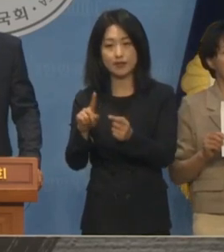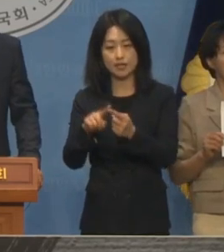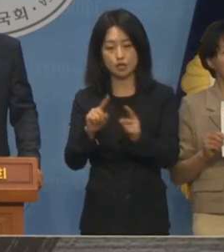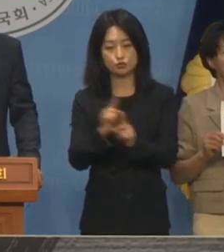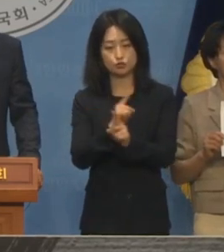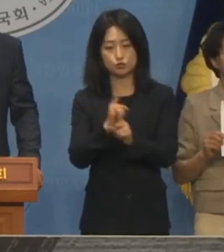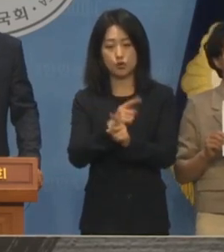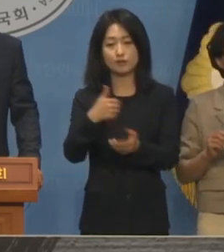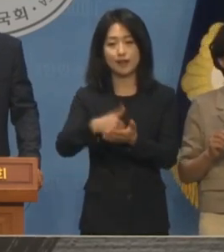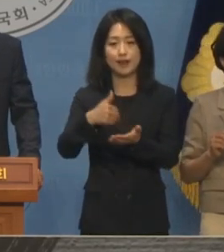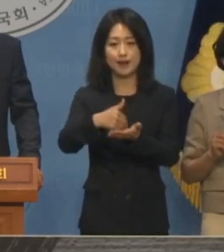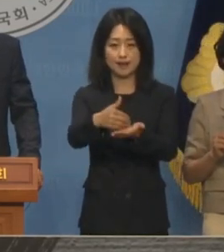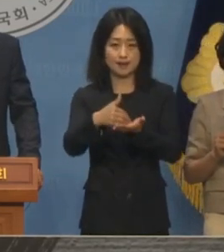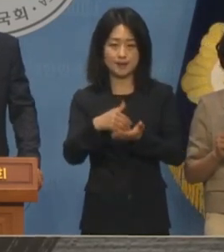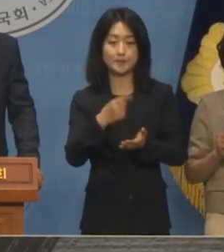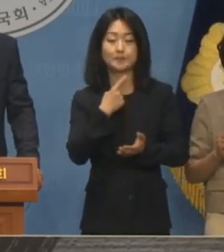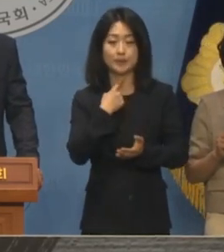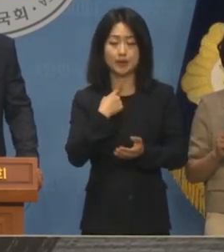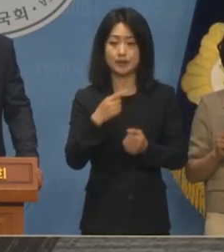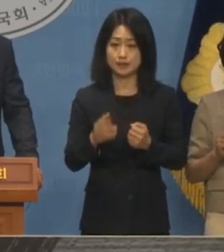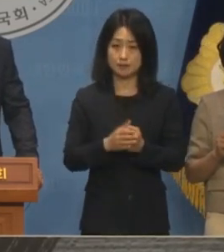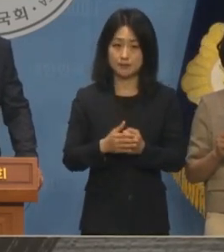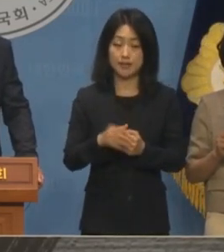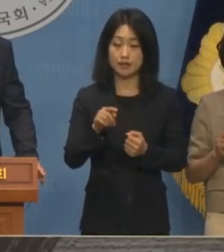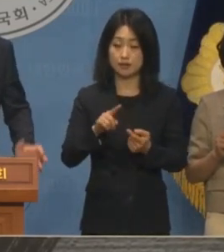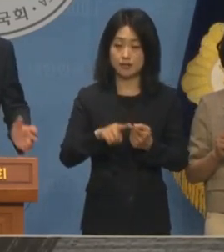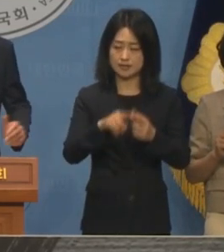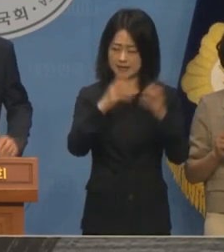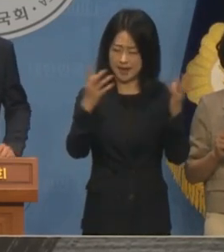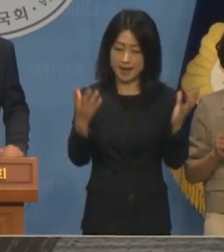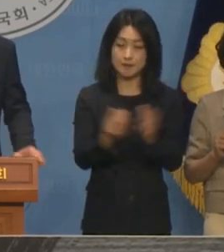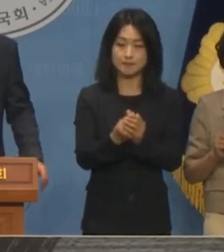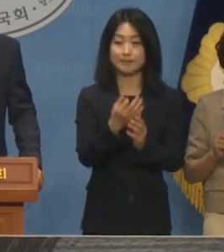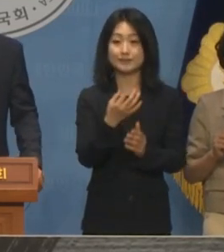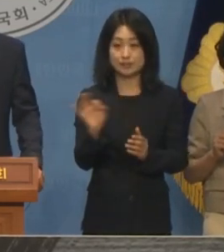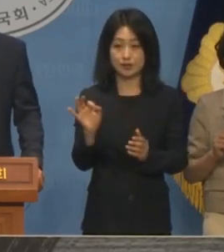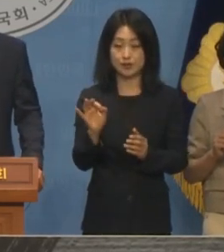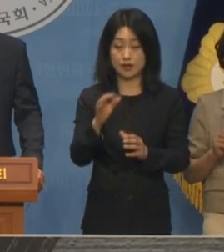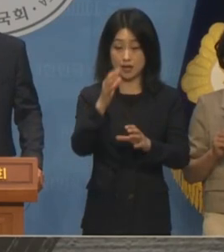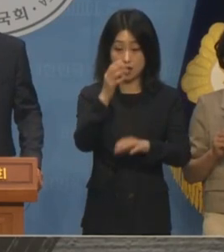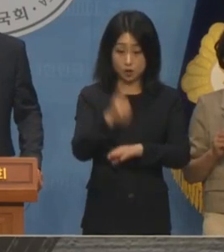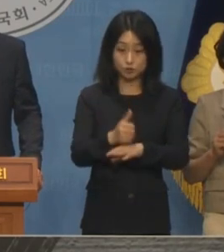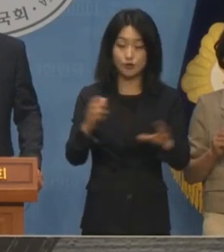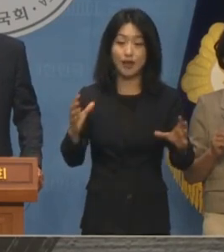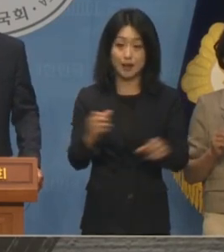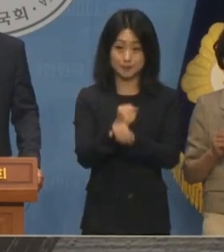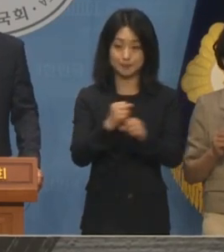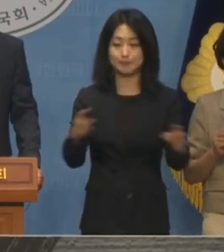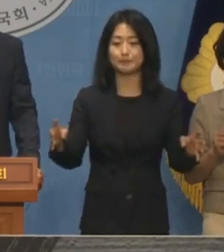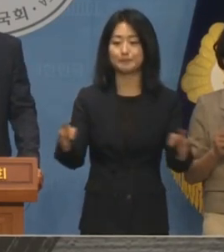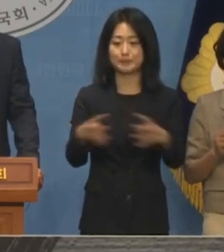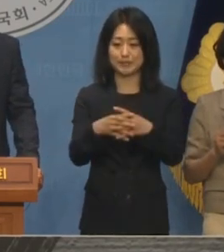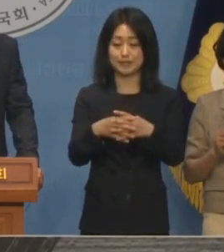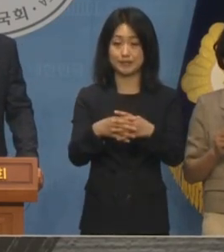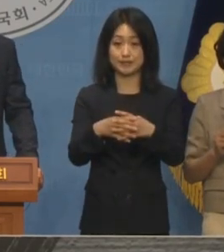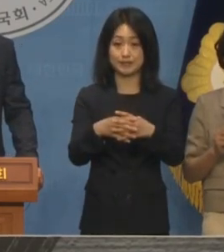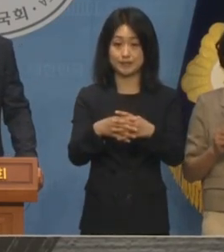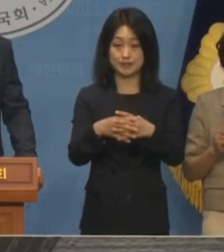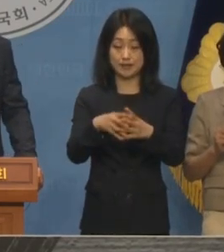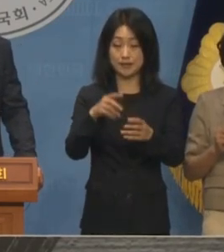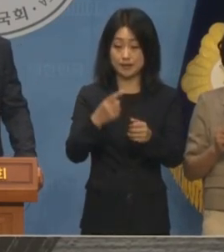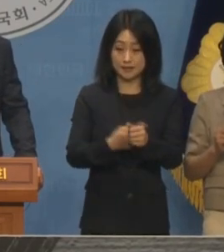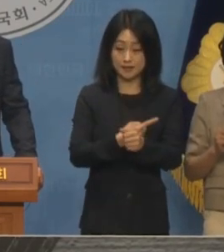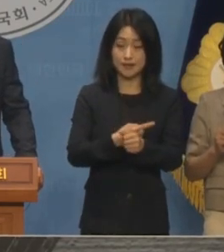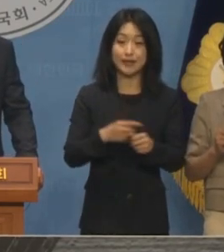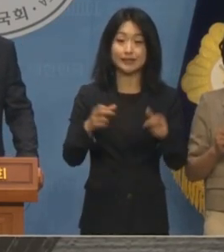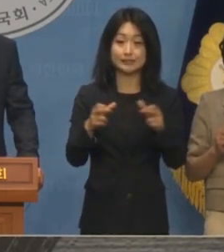수정 요구를 해왔습니다. 그래서 그것까지 받아들여서 최종적으로 합의하에 이 장애인 탈시설